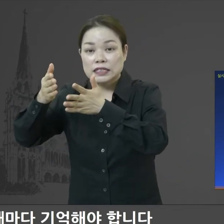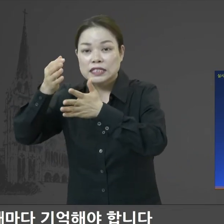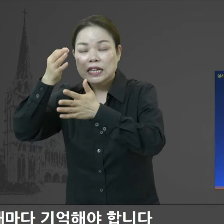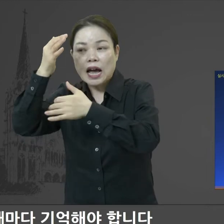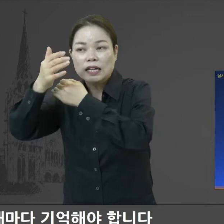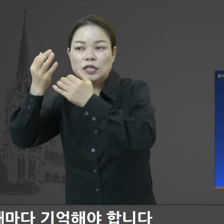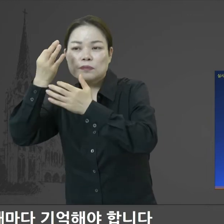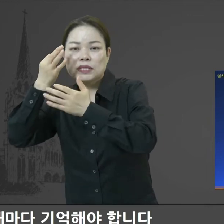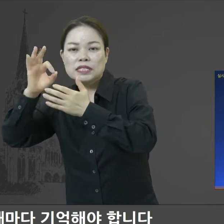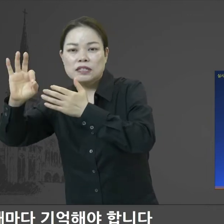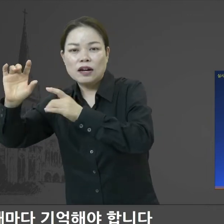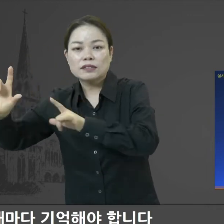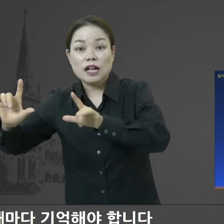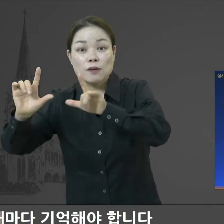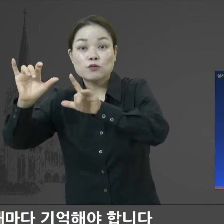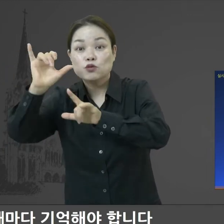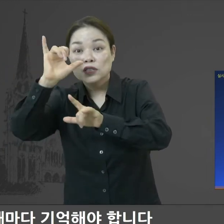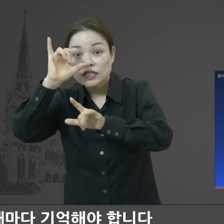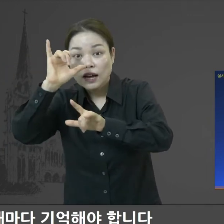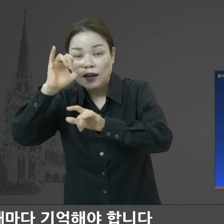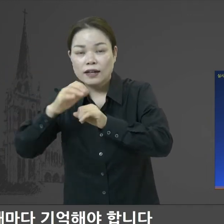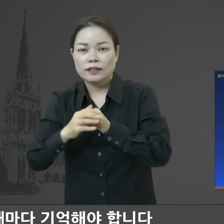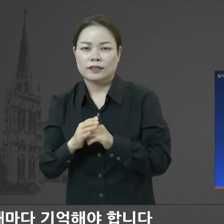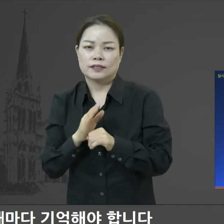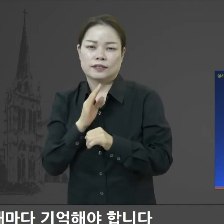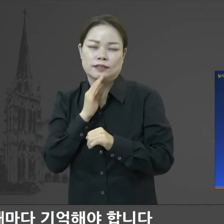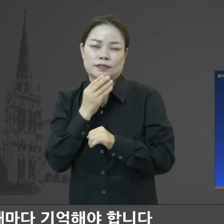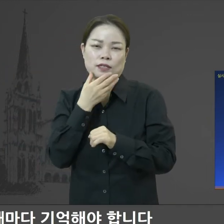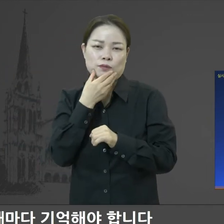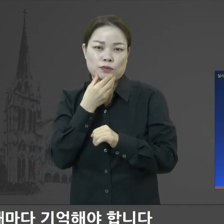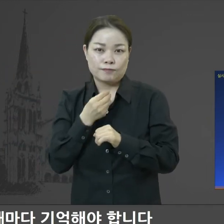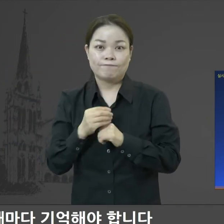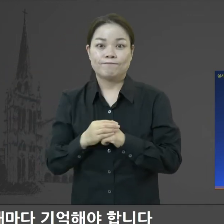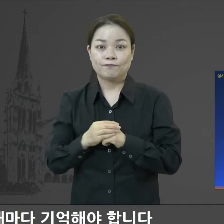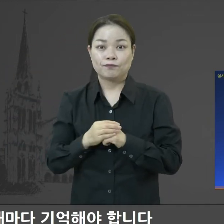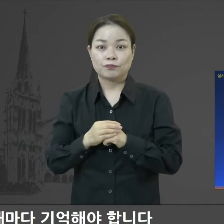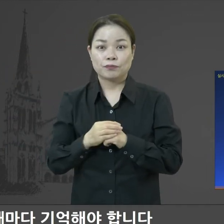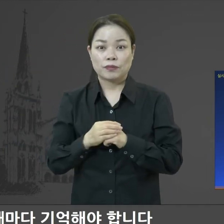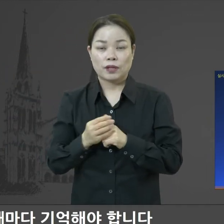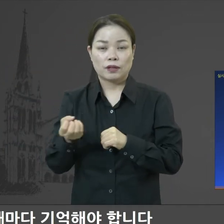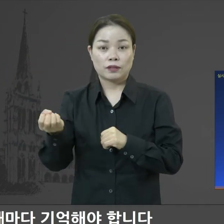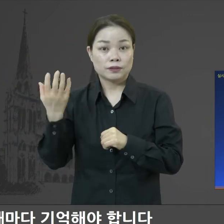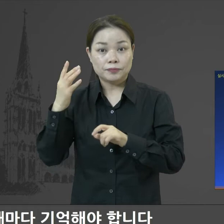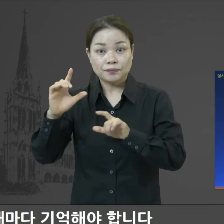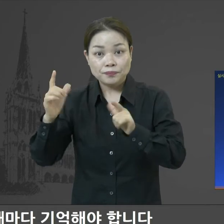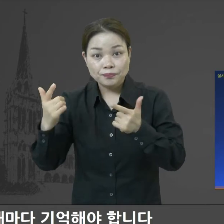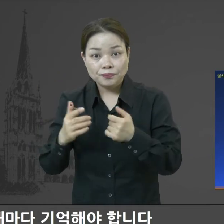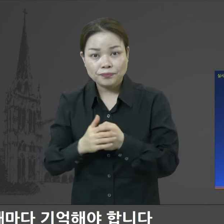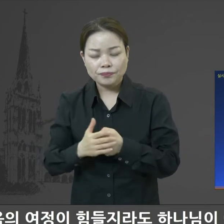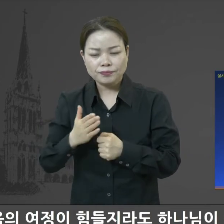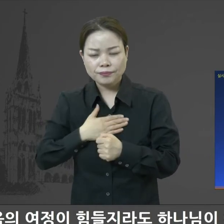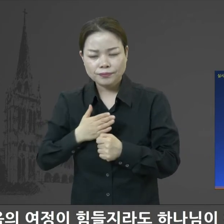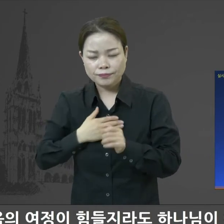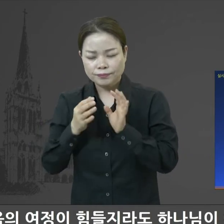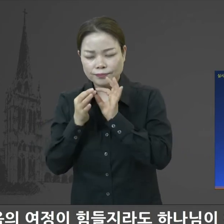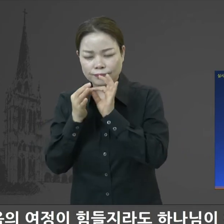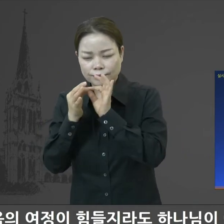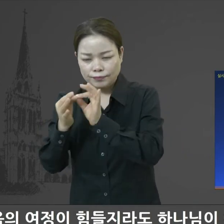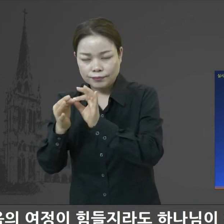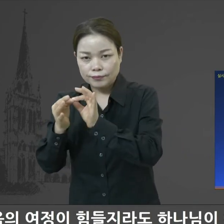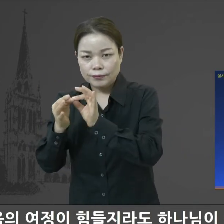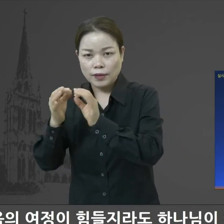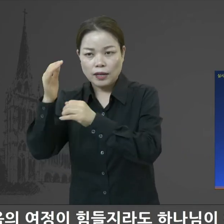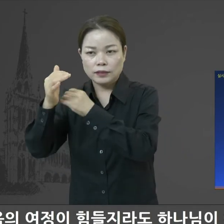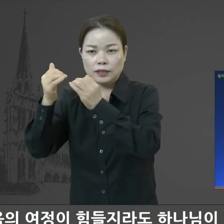인정하고 있는 그 길을 걸어가고 있다, 이것이 진짜 복이다, 이 사실을 잊지 않고 나는 계속해서 이